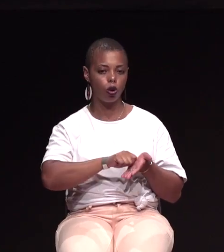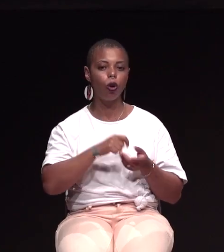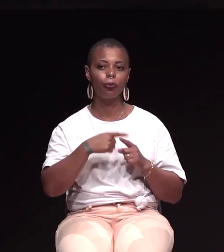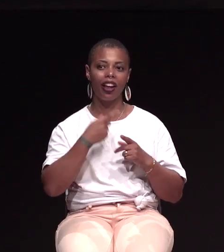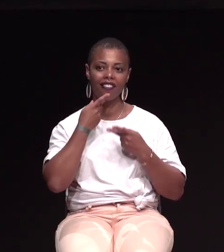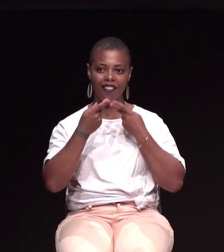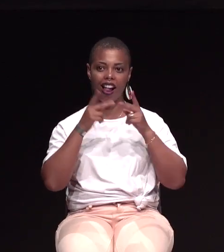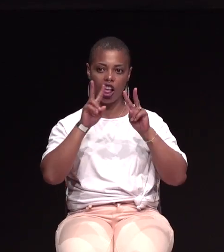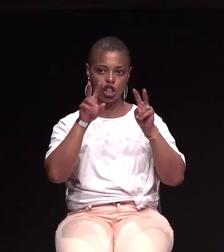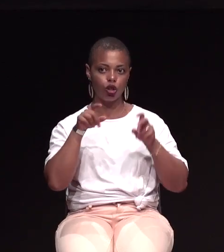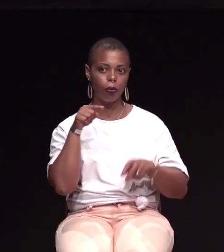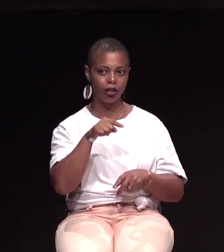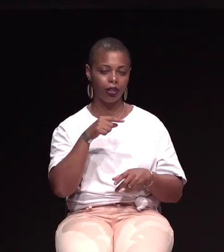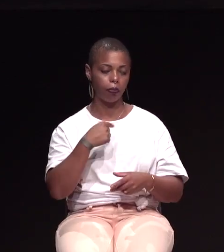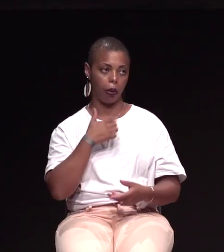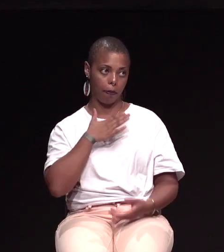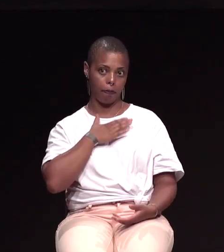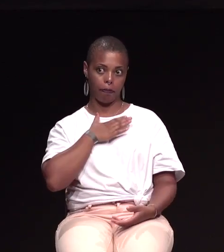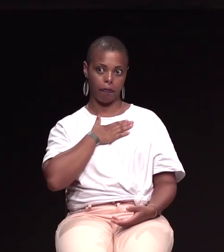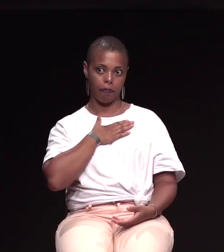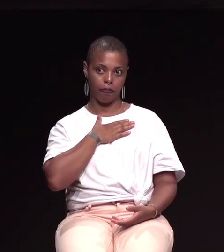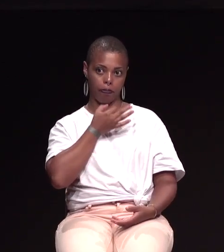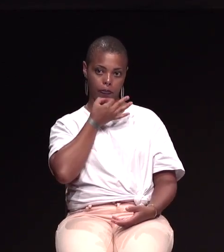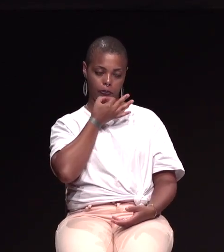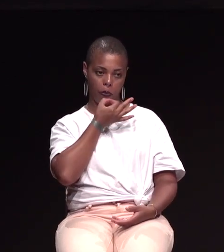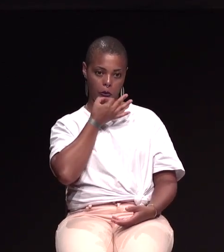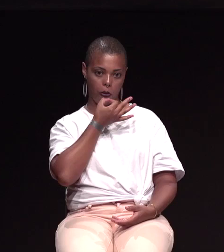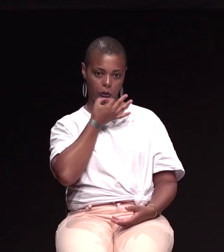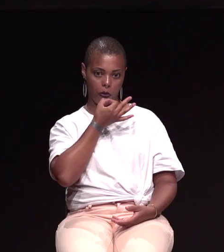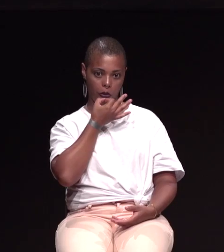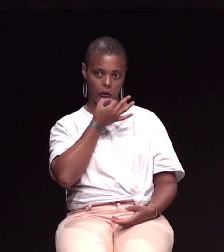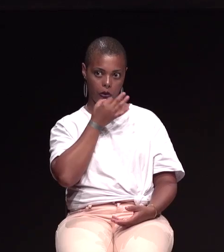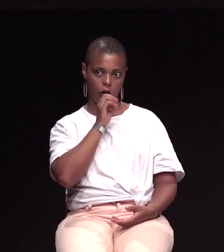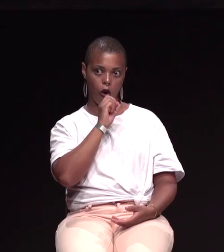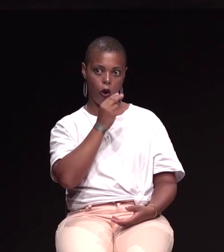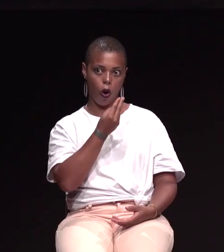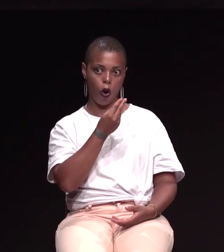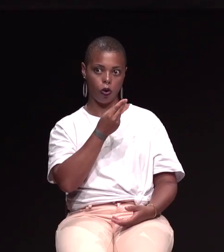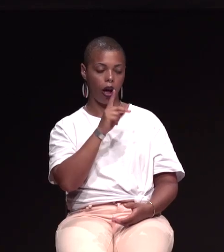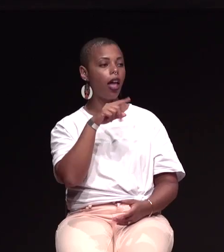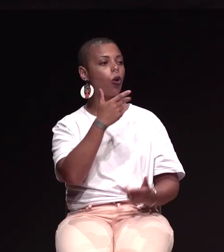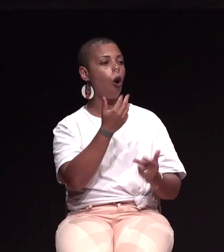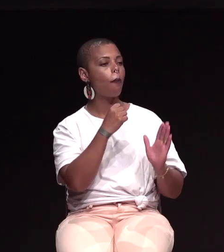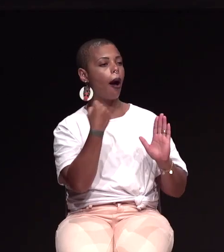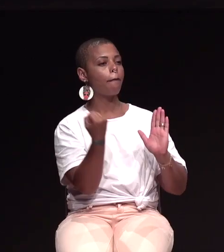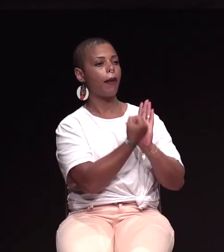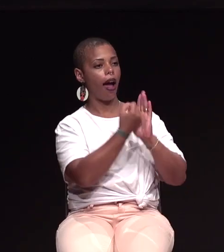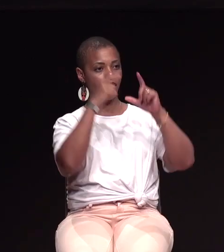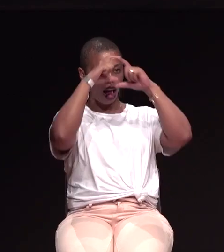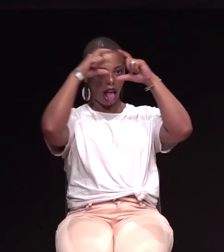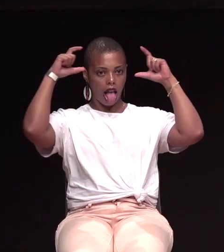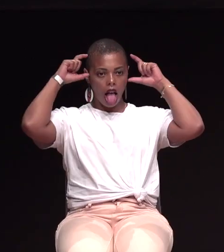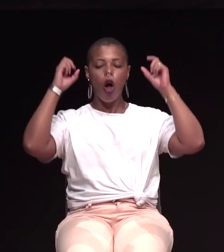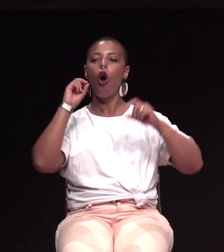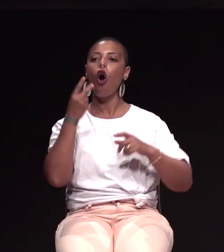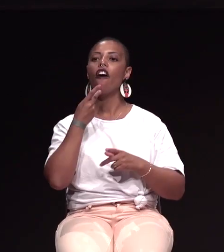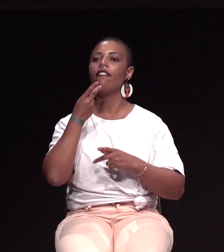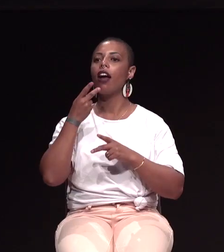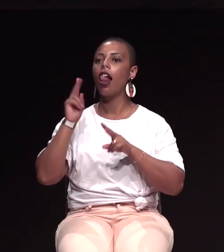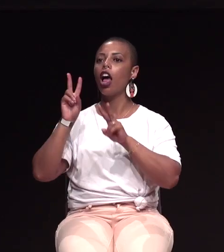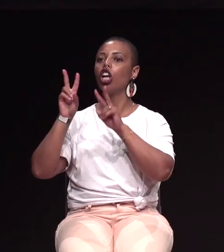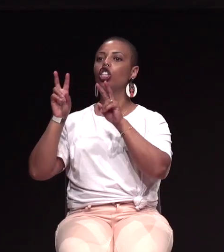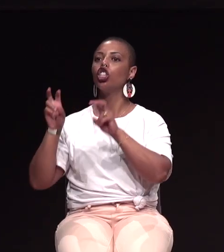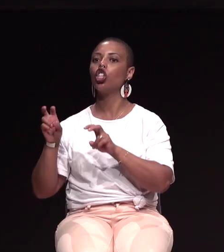parece que na minha concepção, assim, ou elas são estigmatizadas, ou as autoras que abordam um pouco essa